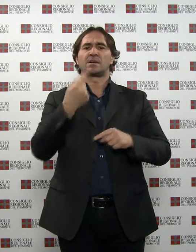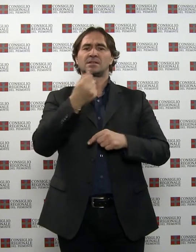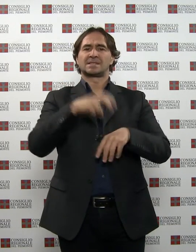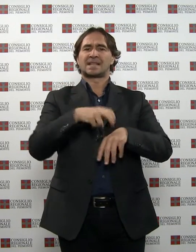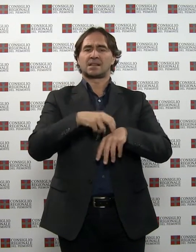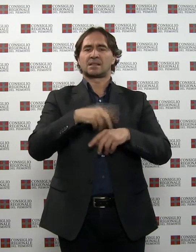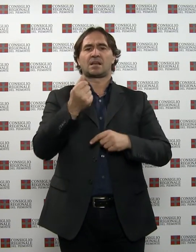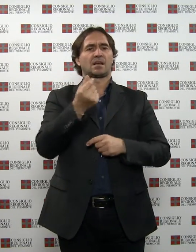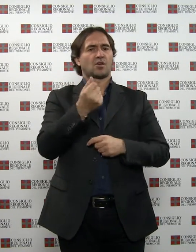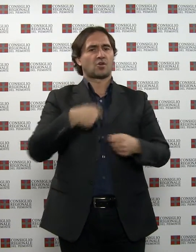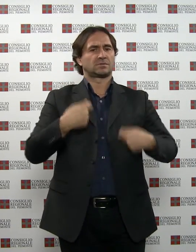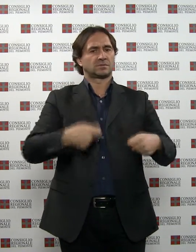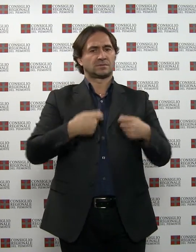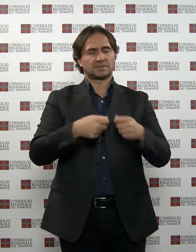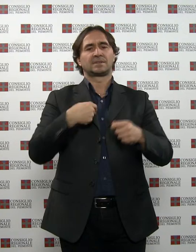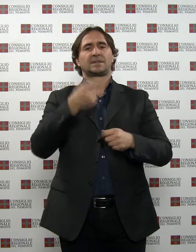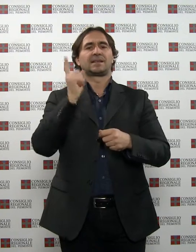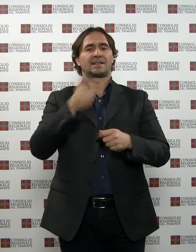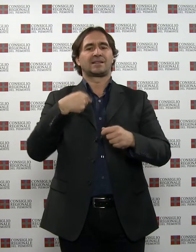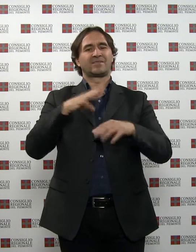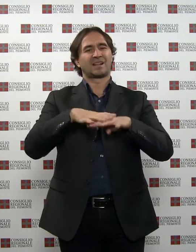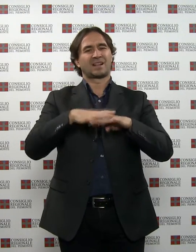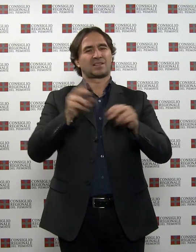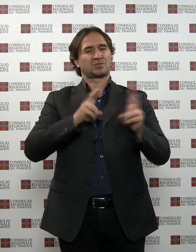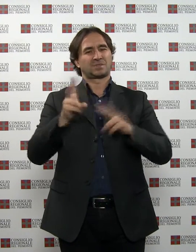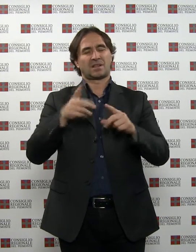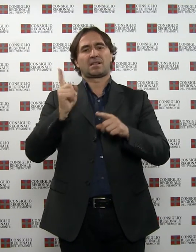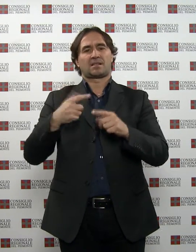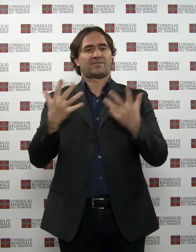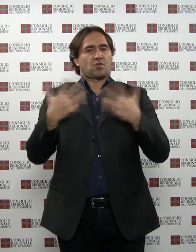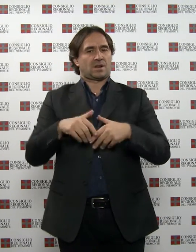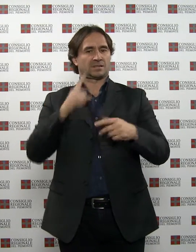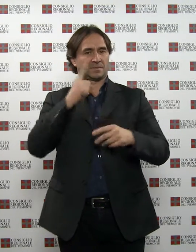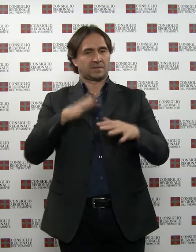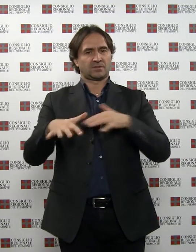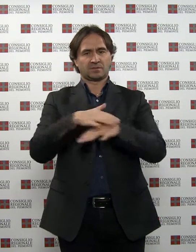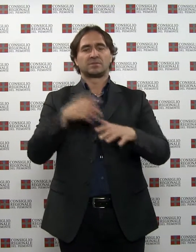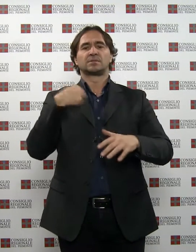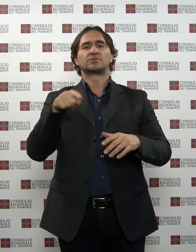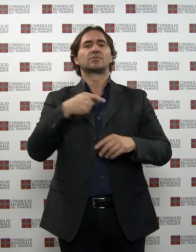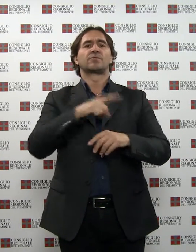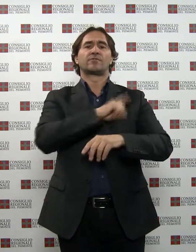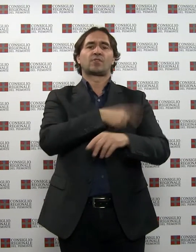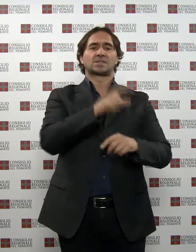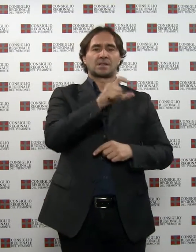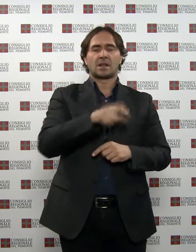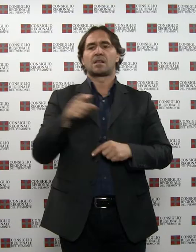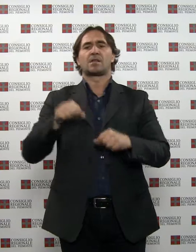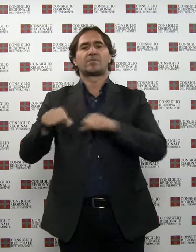Consiglio straordinario sulla riorganizzazione della rete ospedaliera, svolto il 2 dicembre su richiesta dei gruppi di Forza Italia e Movimento 5 Stelle. Ampio